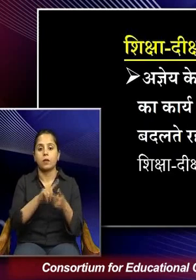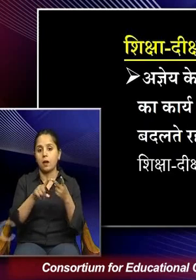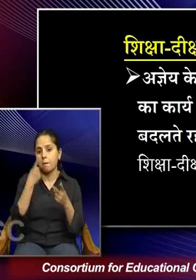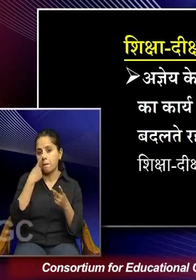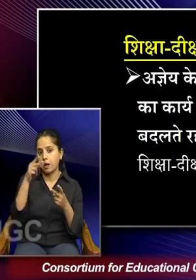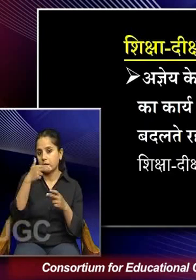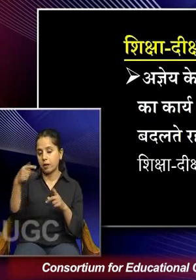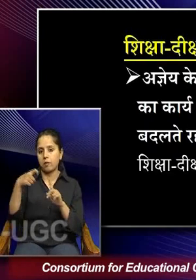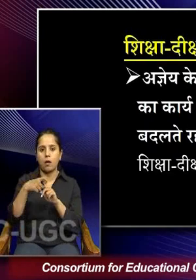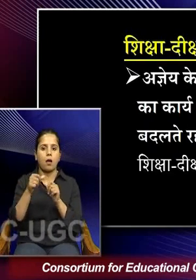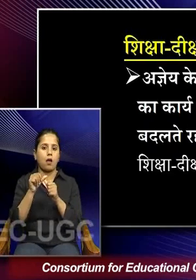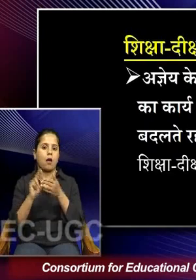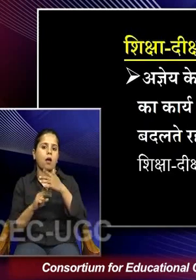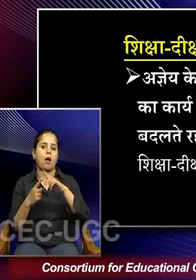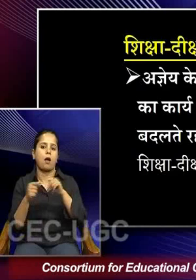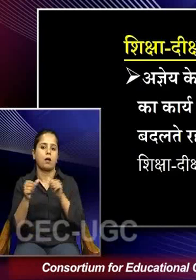देवी